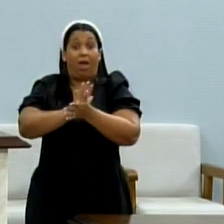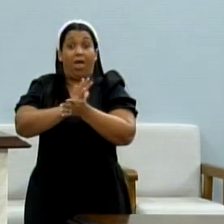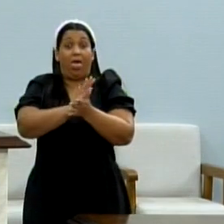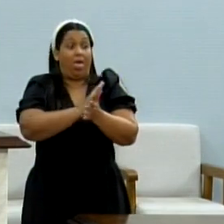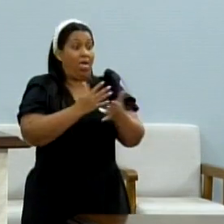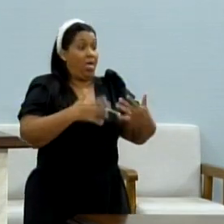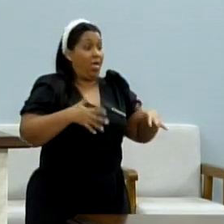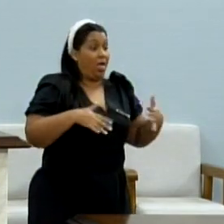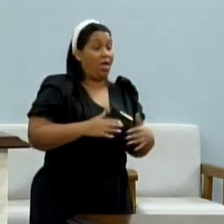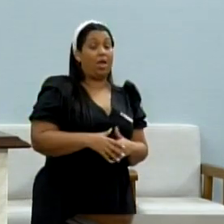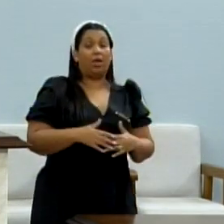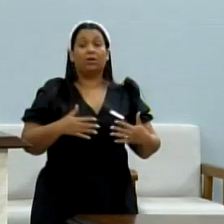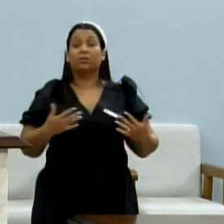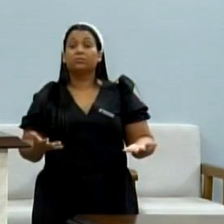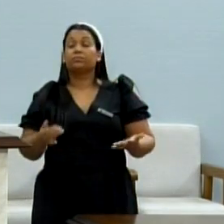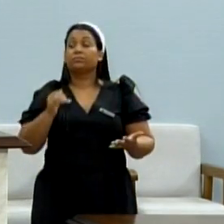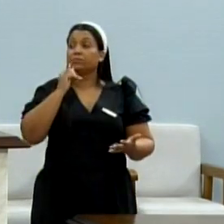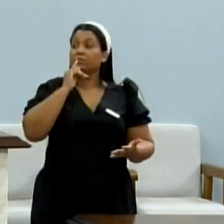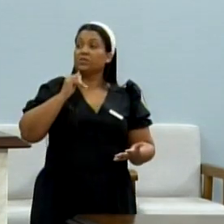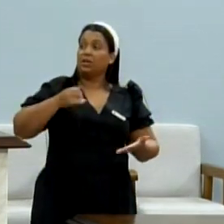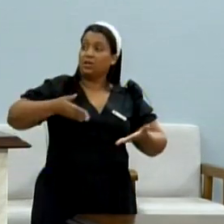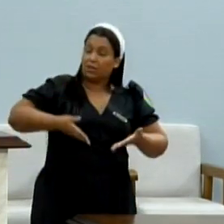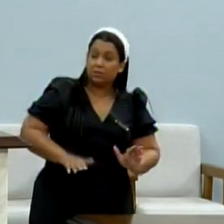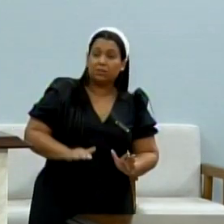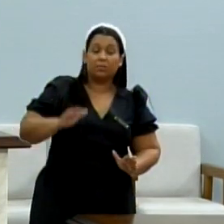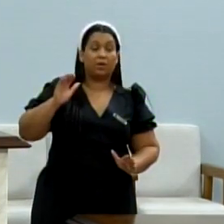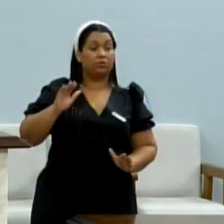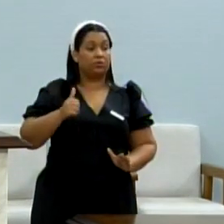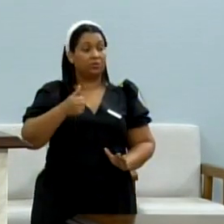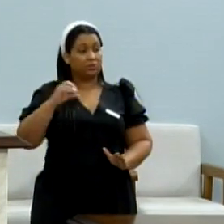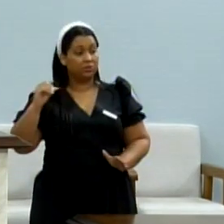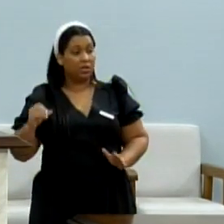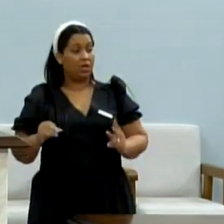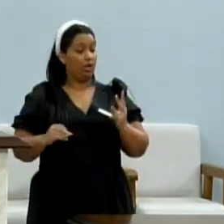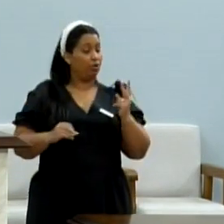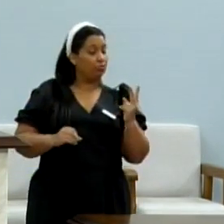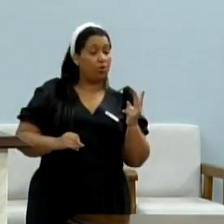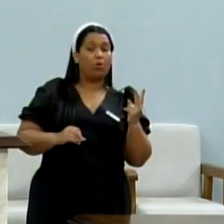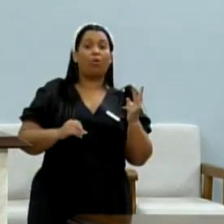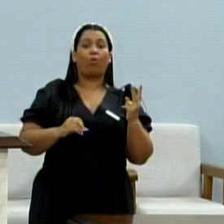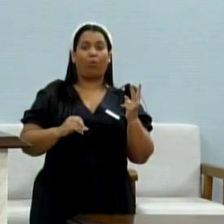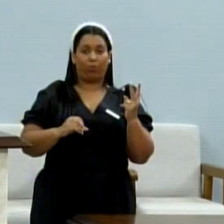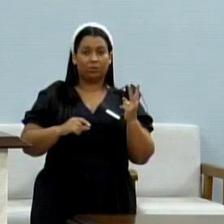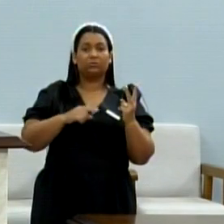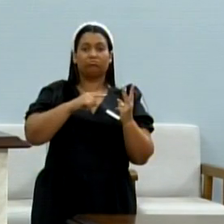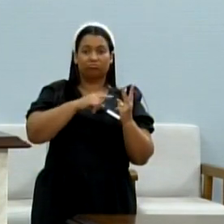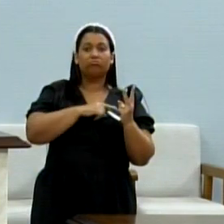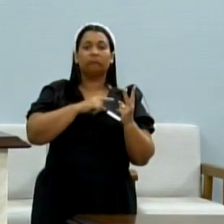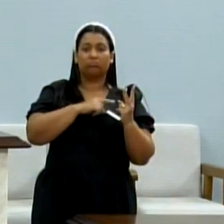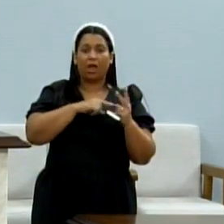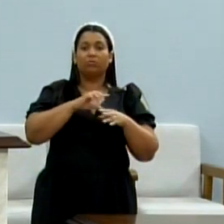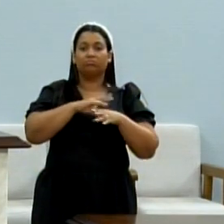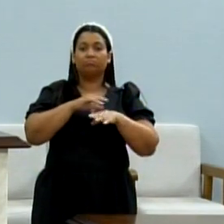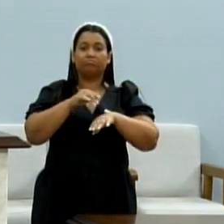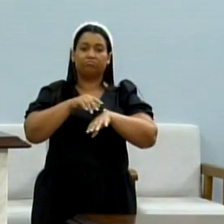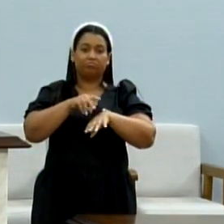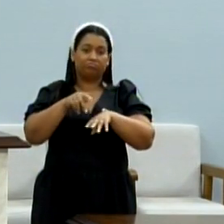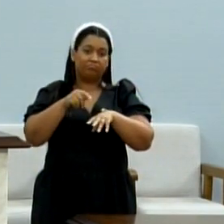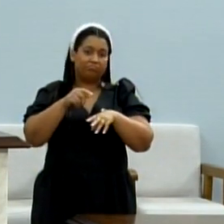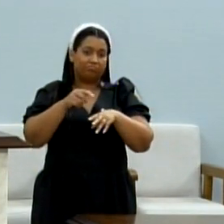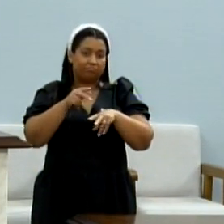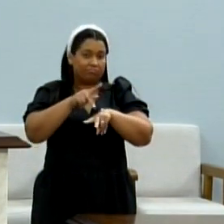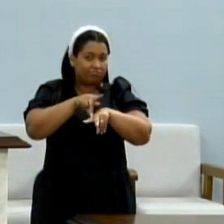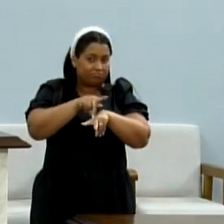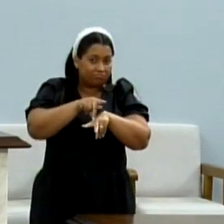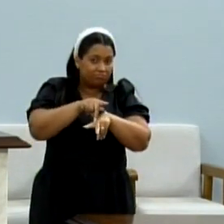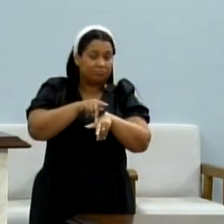ser, cada 100 nascimentos de crianças, 2 nascem com alguma alteração dessa. Mas a maioria vive em